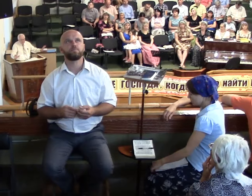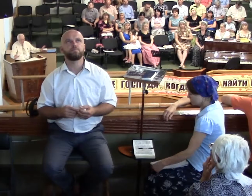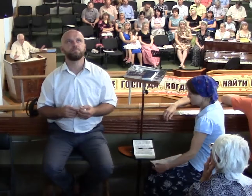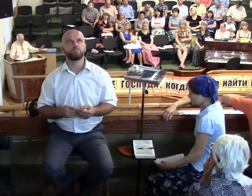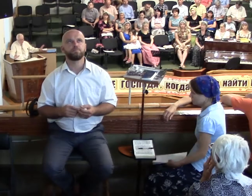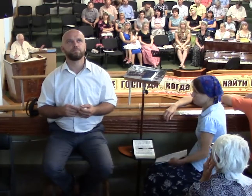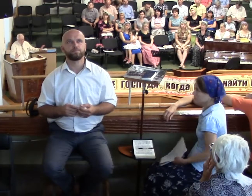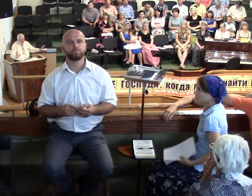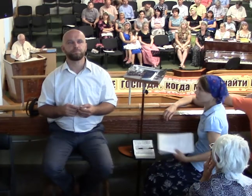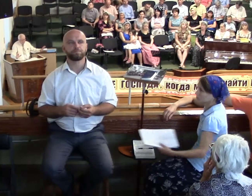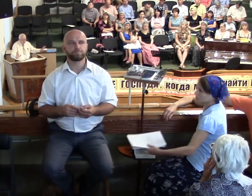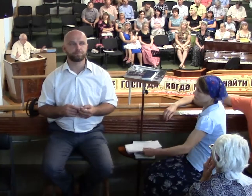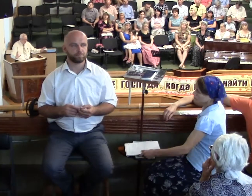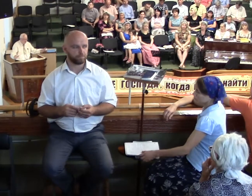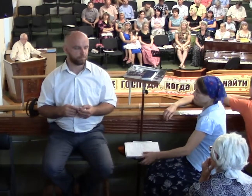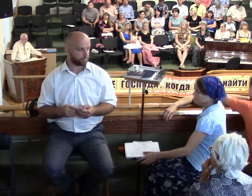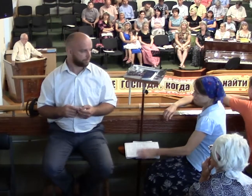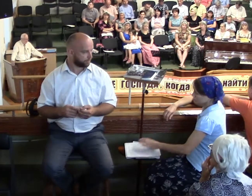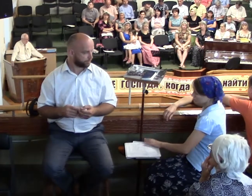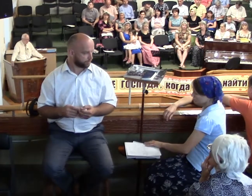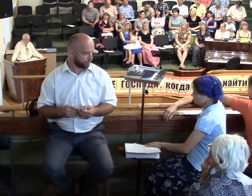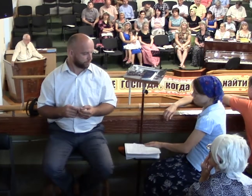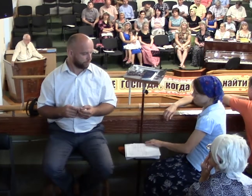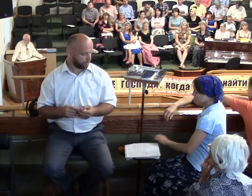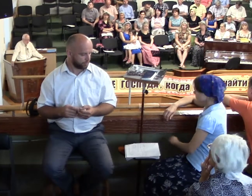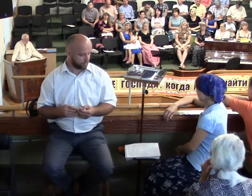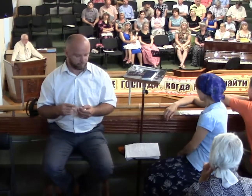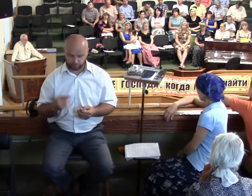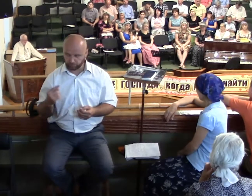1 Иоанна, 1 глава,